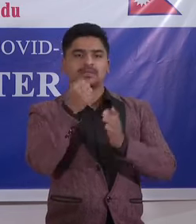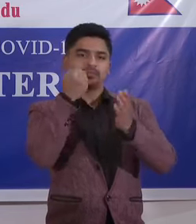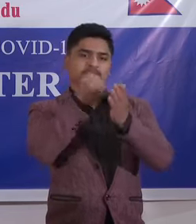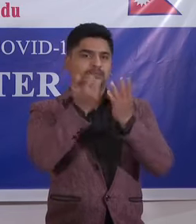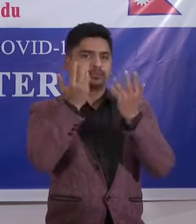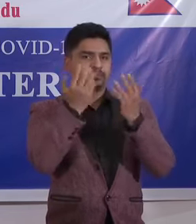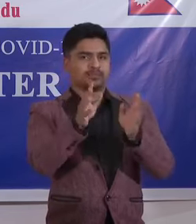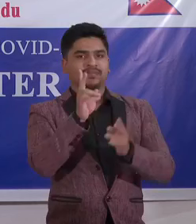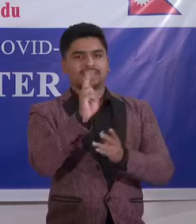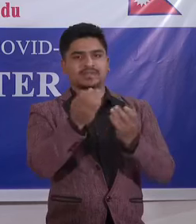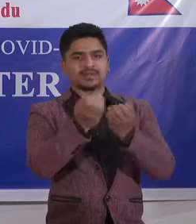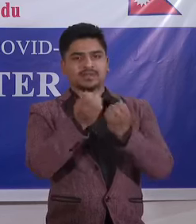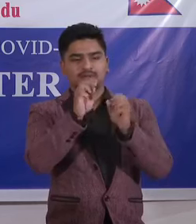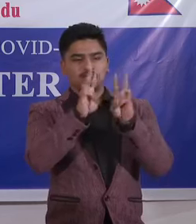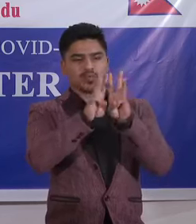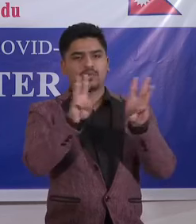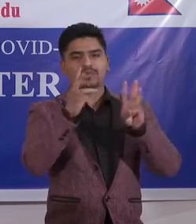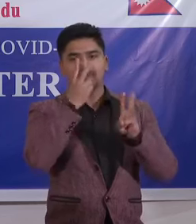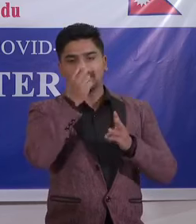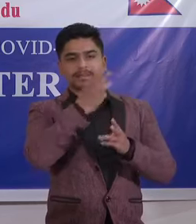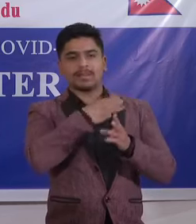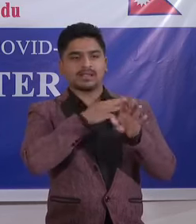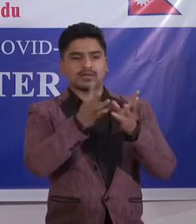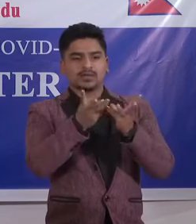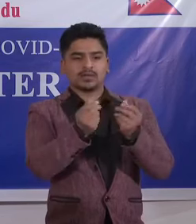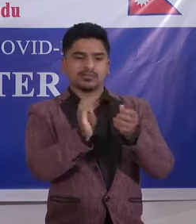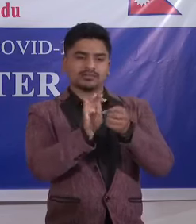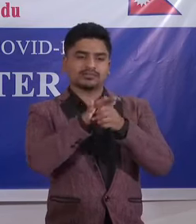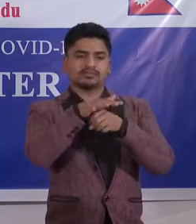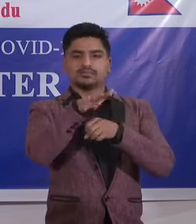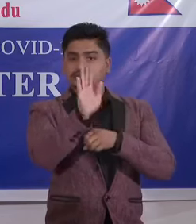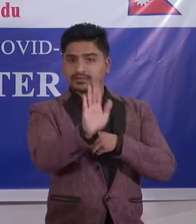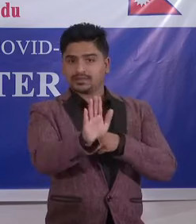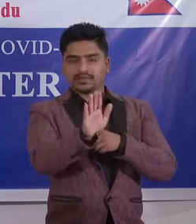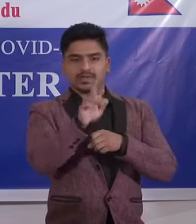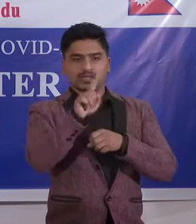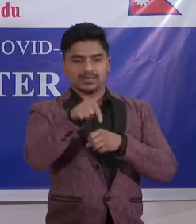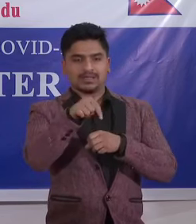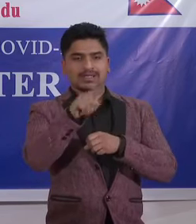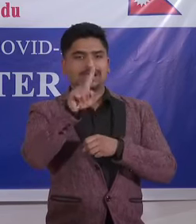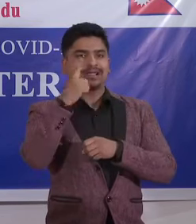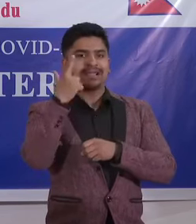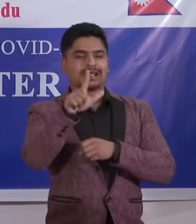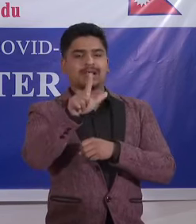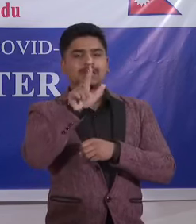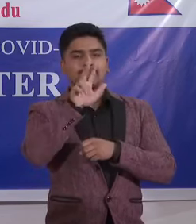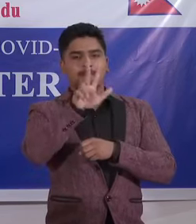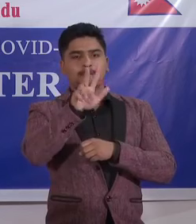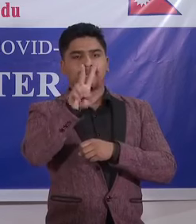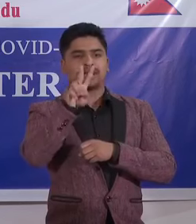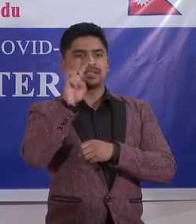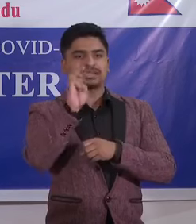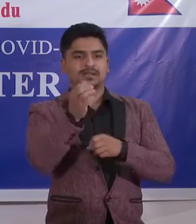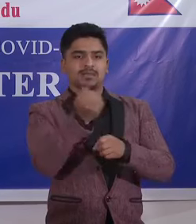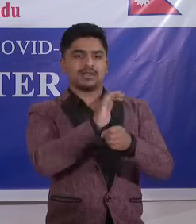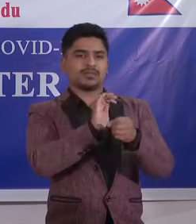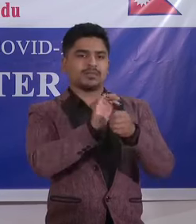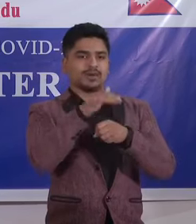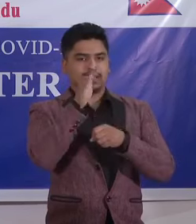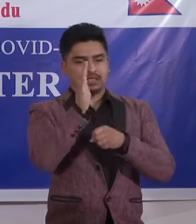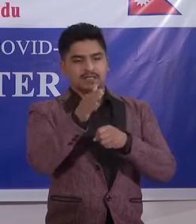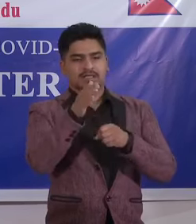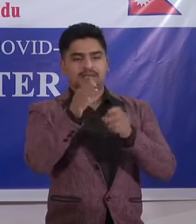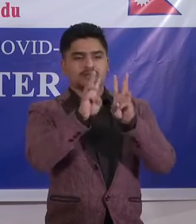तीसे गरी वेबसाइट हेरने को संख्या पनी बड़ी रहो, अईले 1,82,000 बंदा देरेले यो